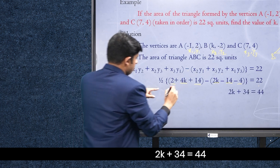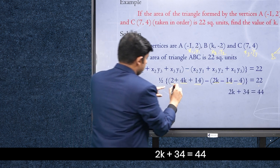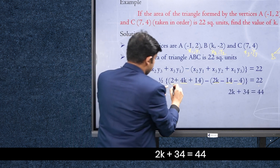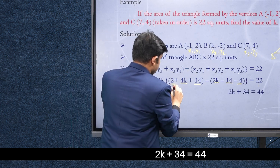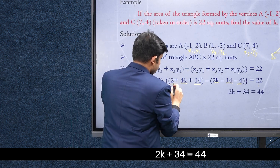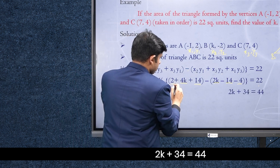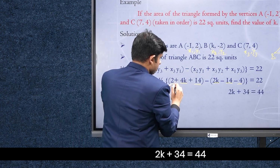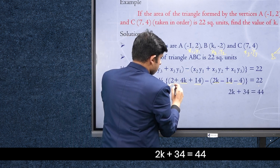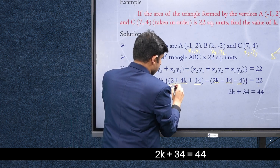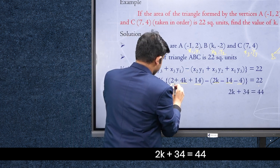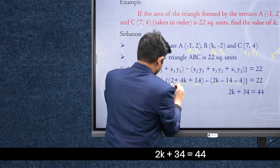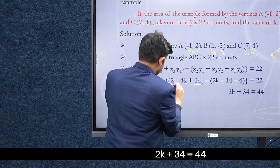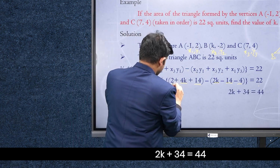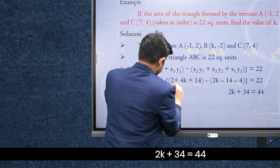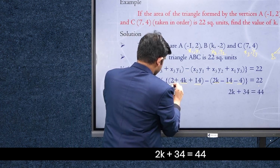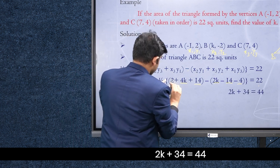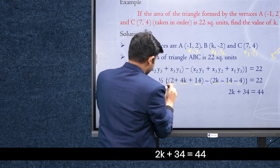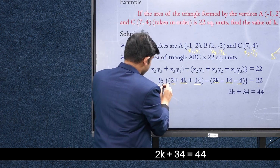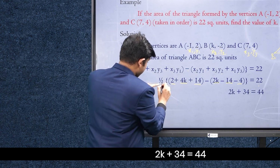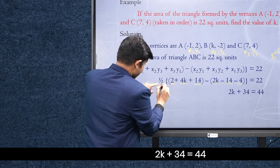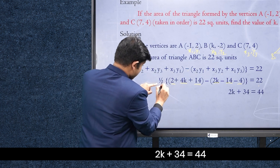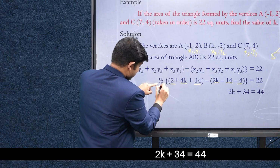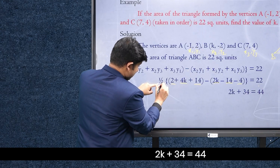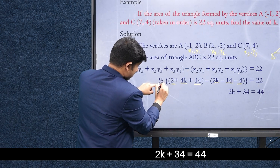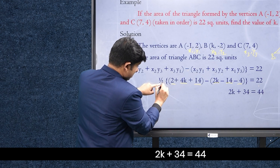2k plus 34 equals to 44.